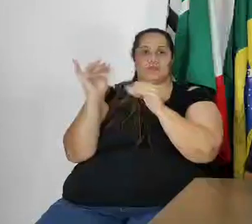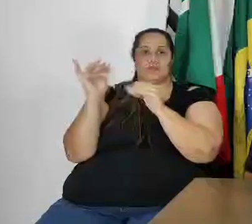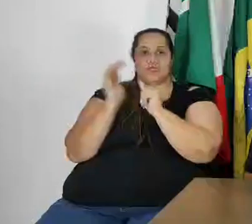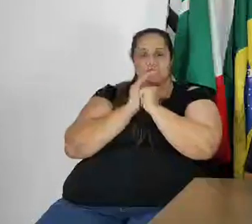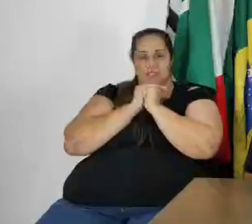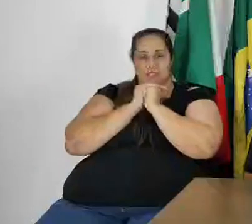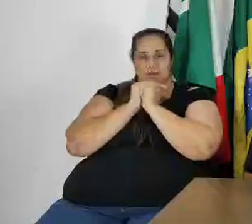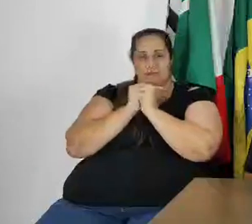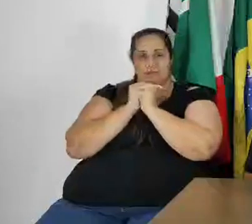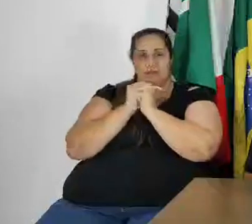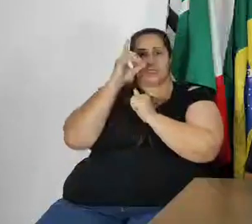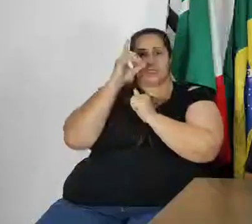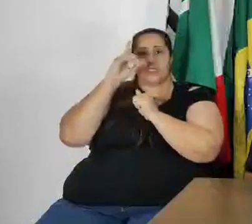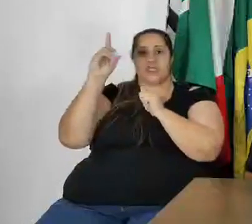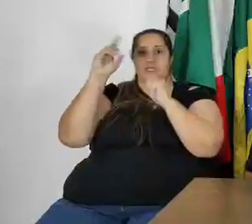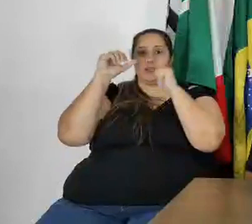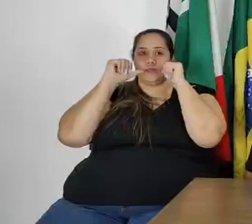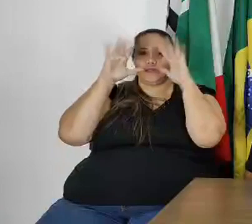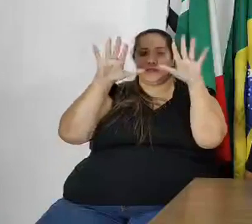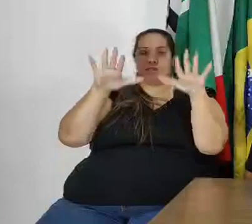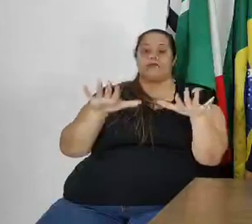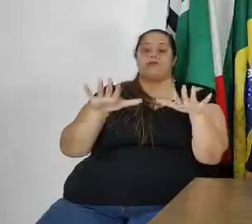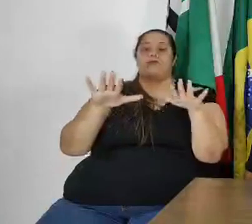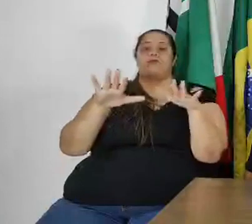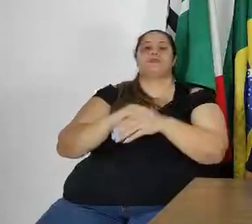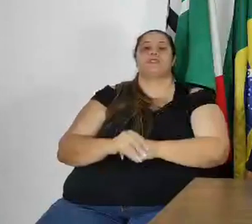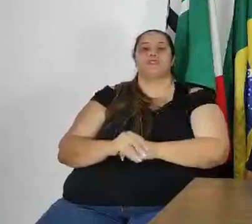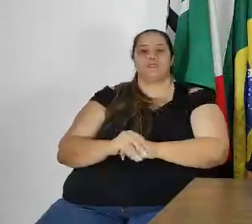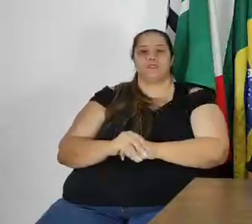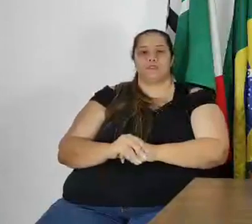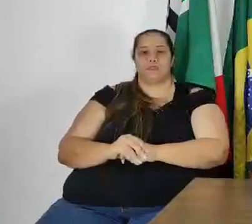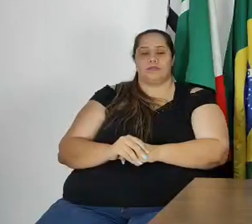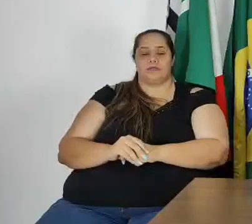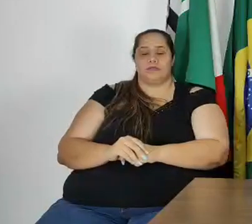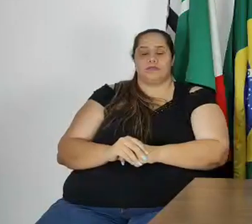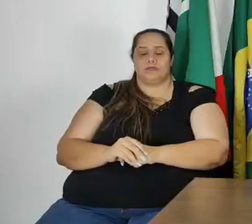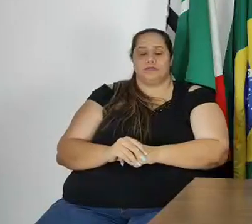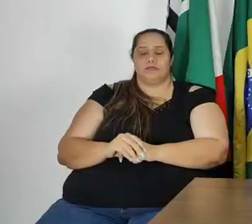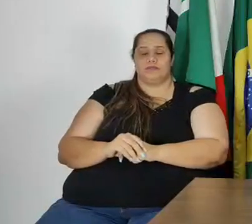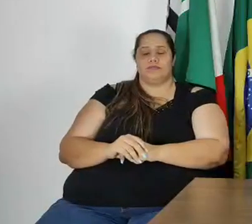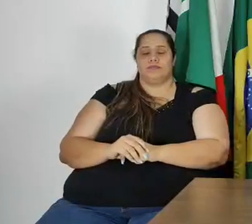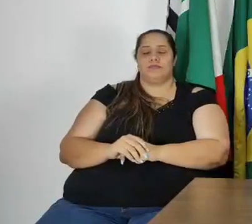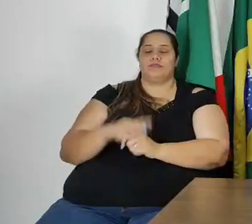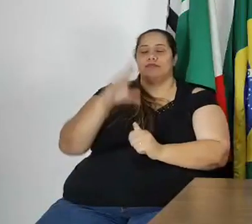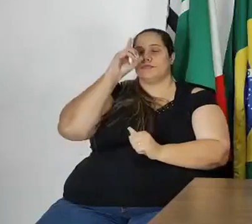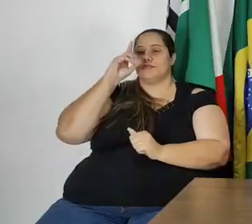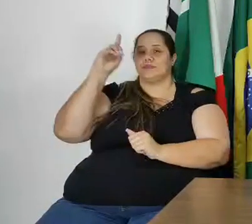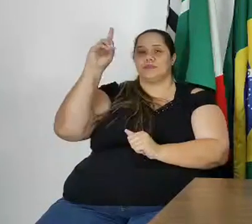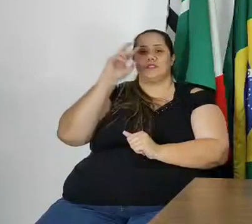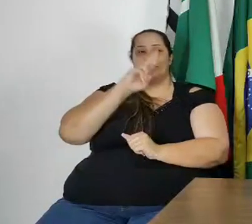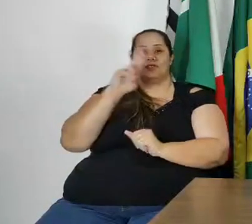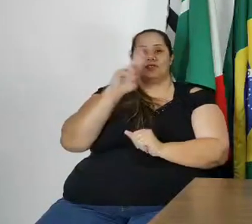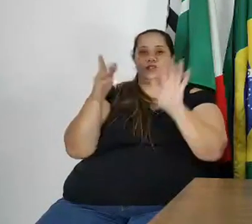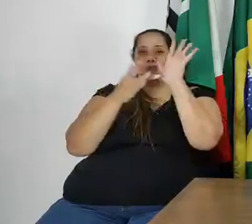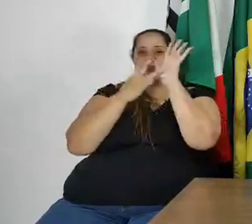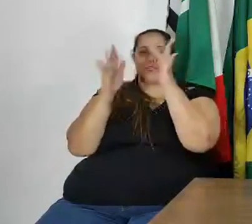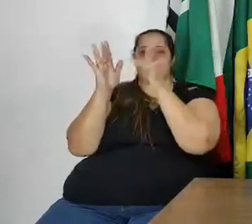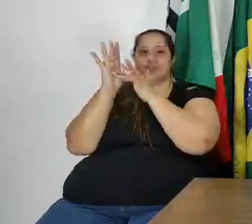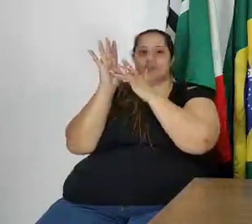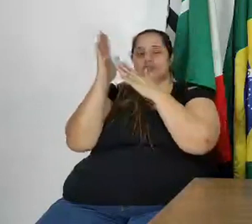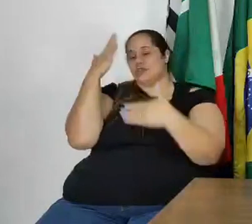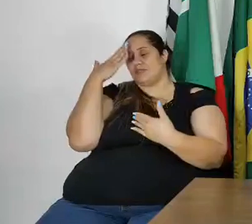isso. Fiquem com Deus. Vou fazer uma oração para terminar. Pai, em nome do Senhor Jesus, eu